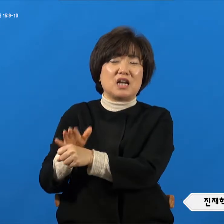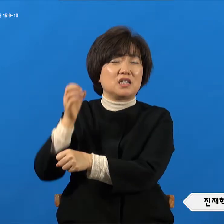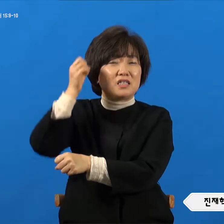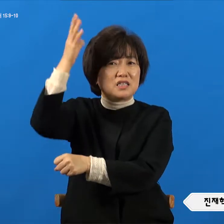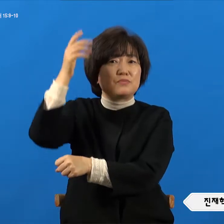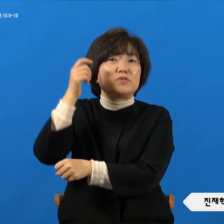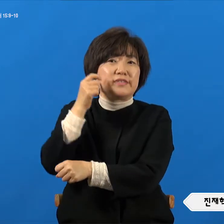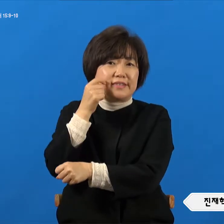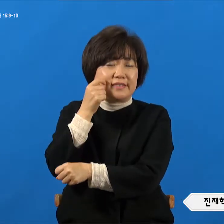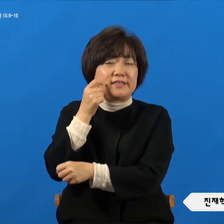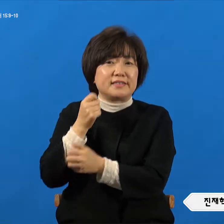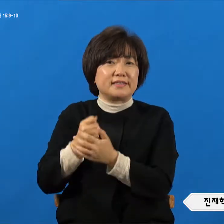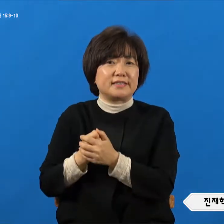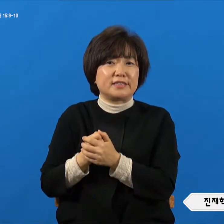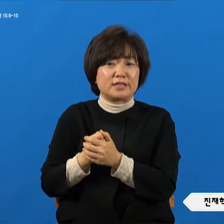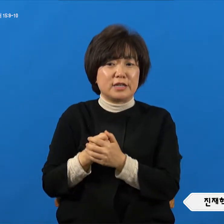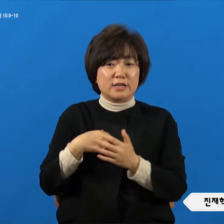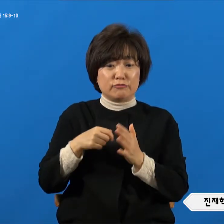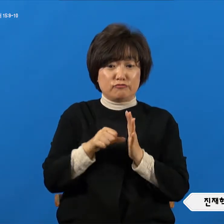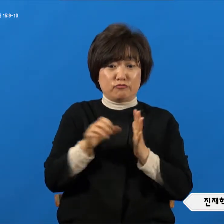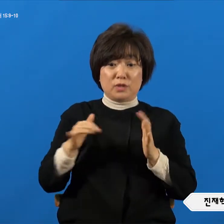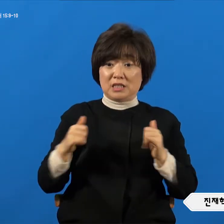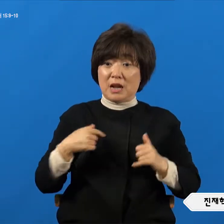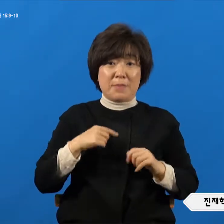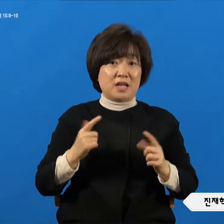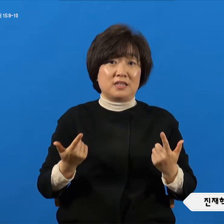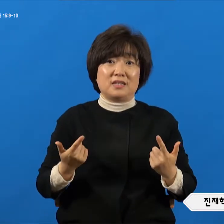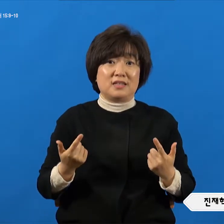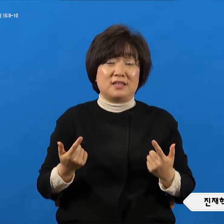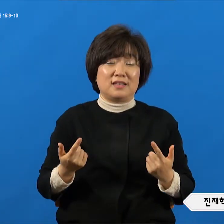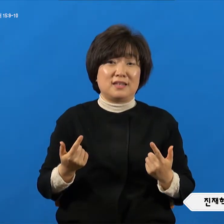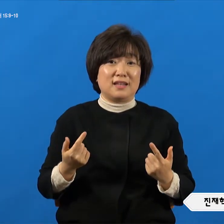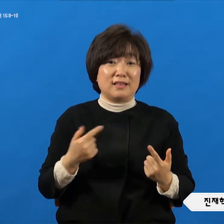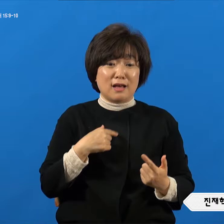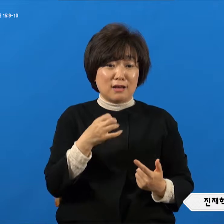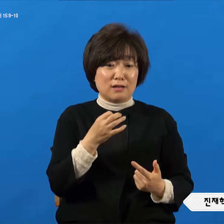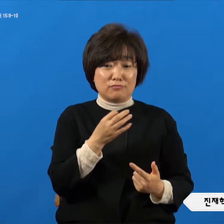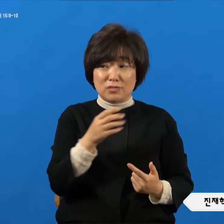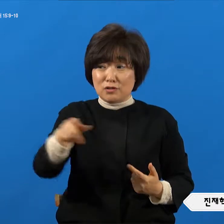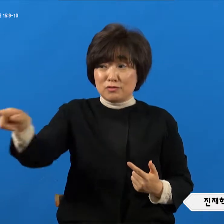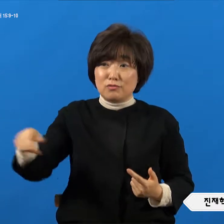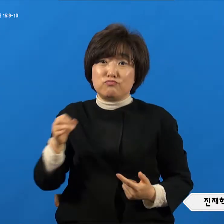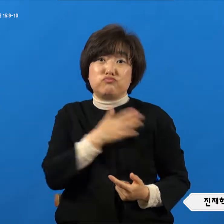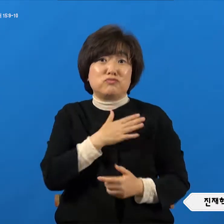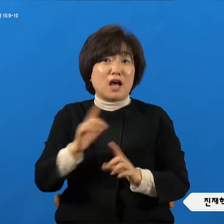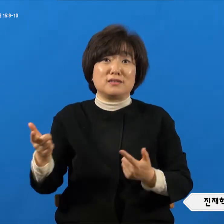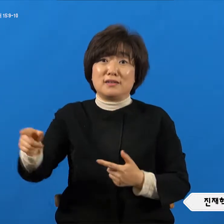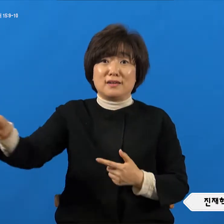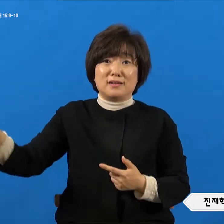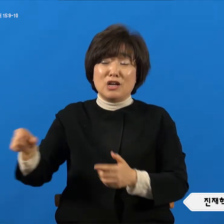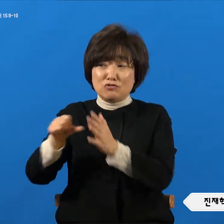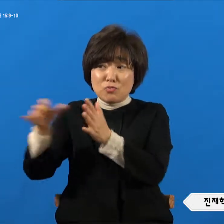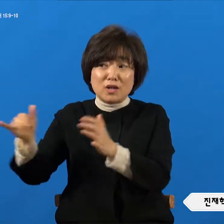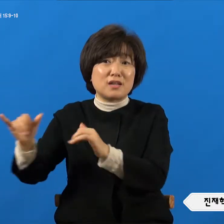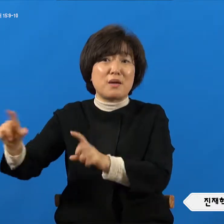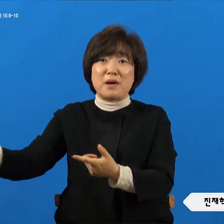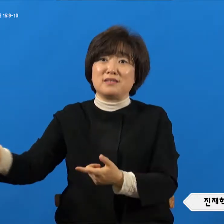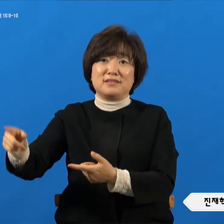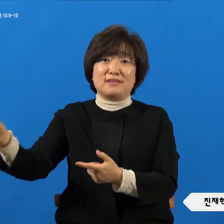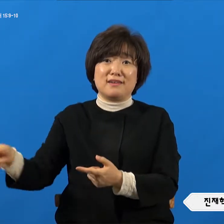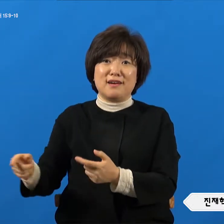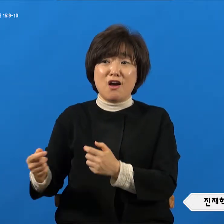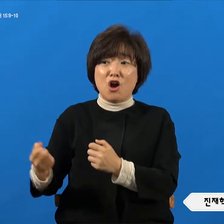수가 없습니다. 유명한 사람도 아니었고 그렇게 부유한 자들도 아니었습니다. 영향력이